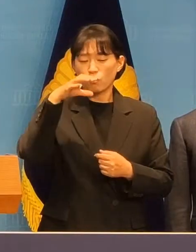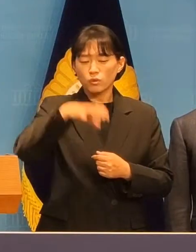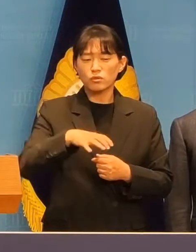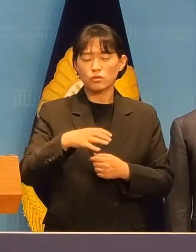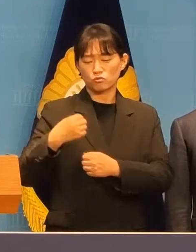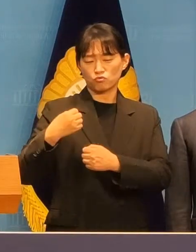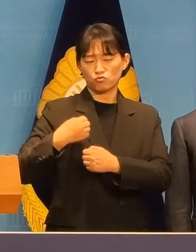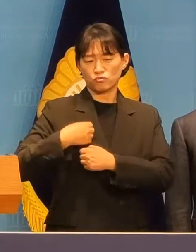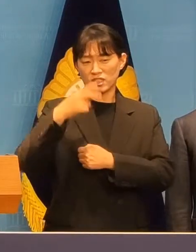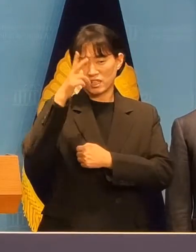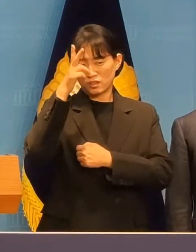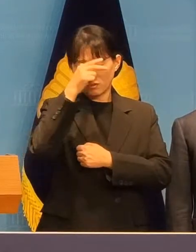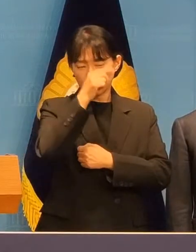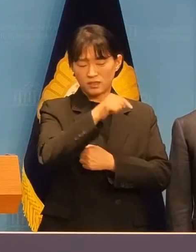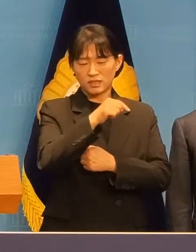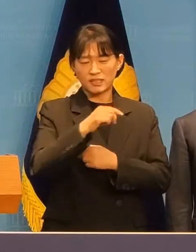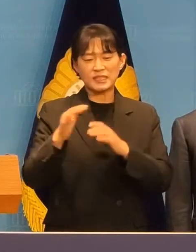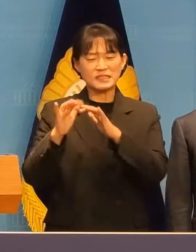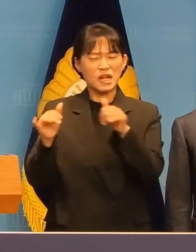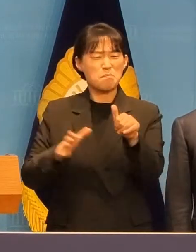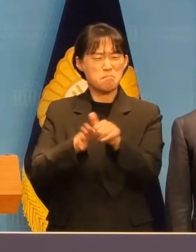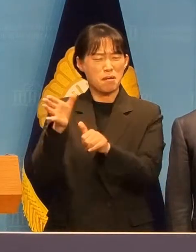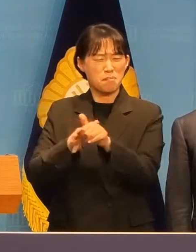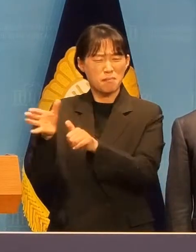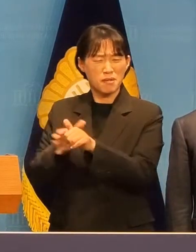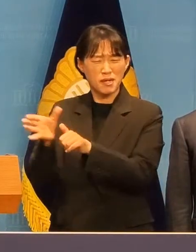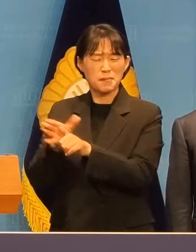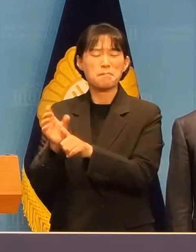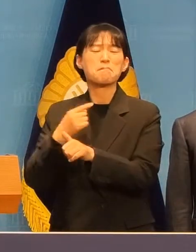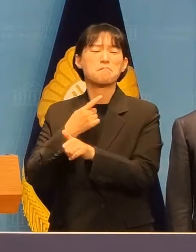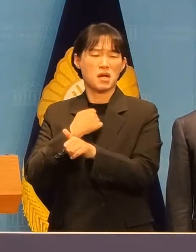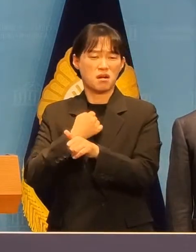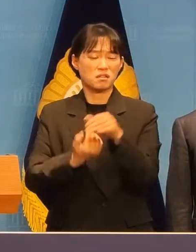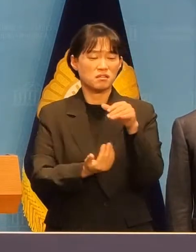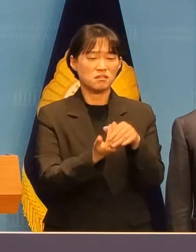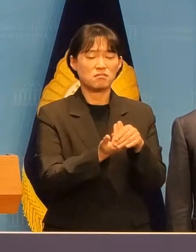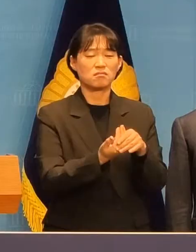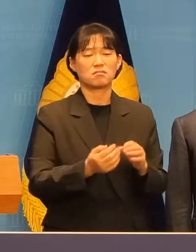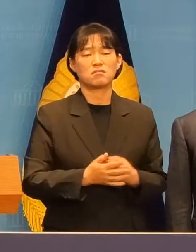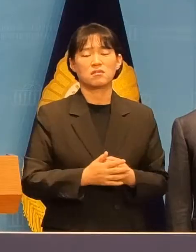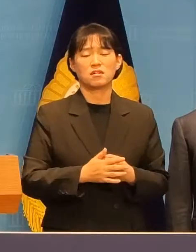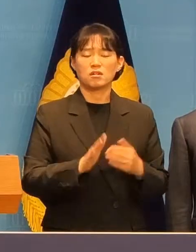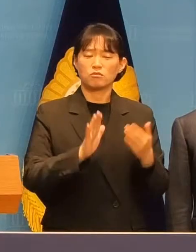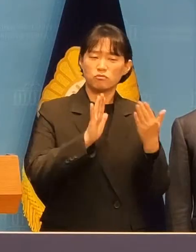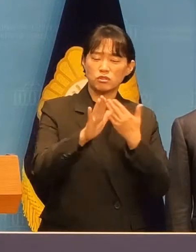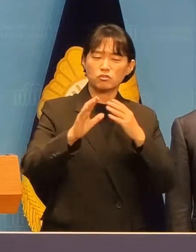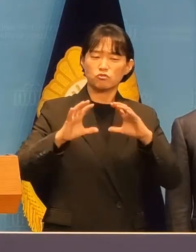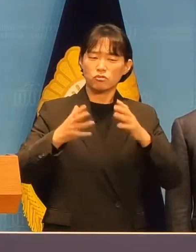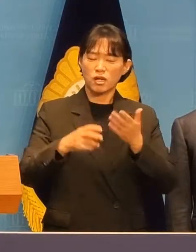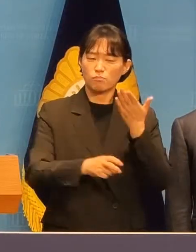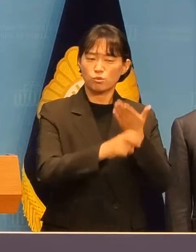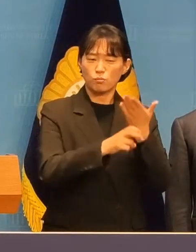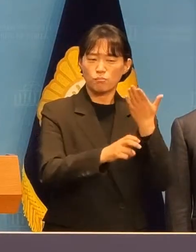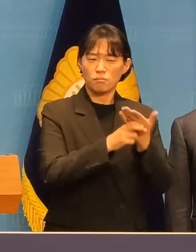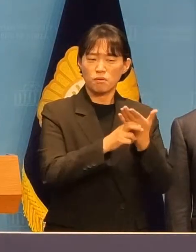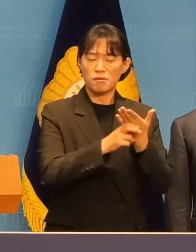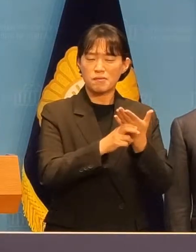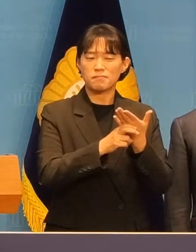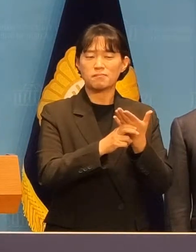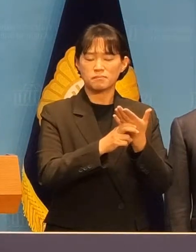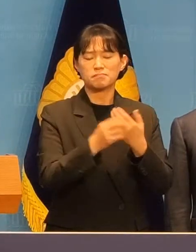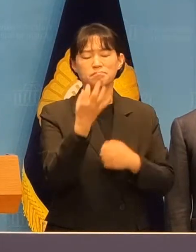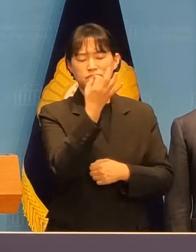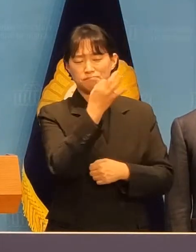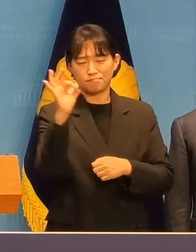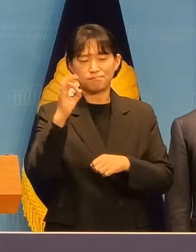군경과 민간인 사이에 발생한 대규모 희생 사건으로 이후 국가의 불법 공권력 행사로